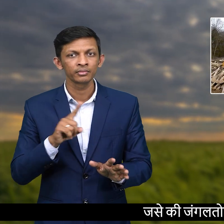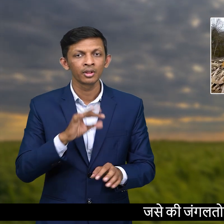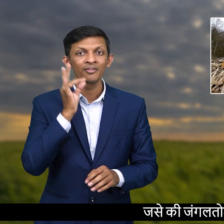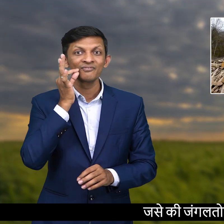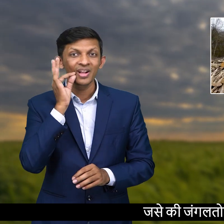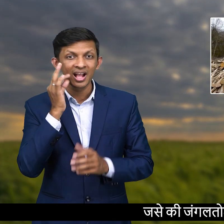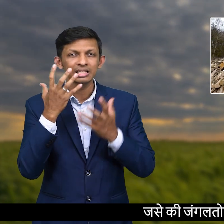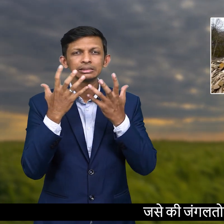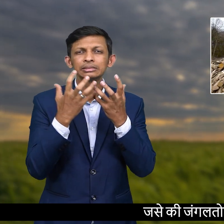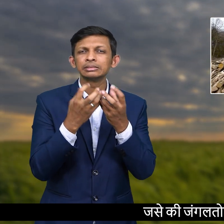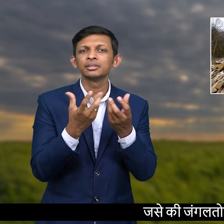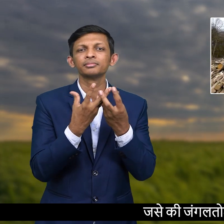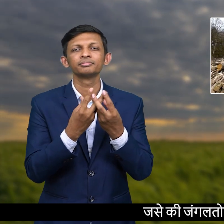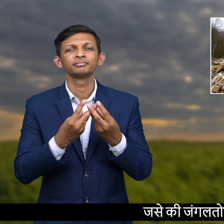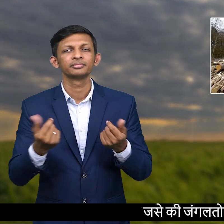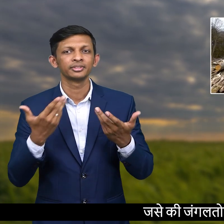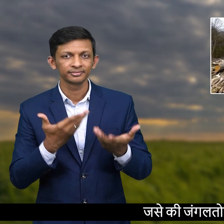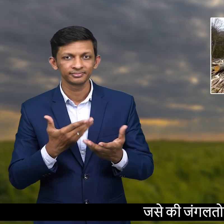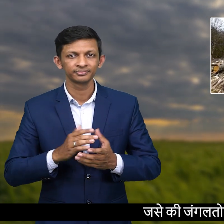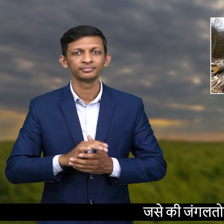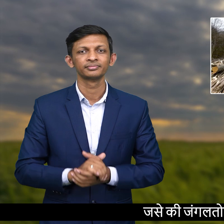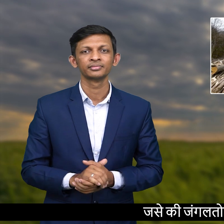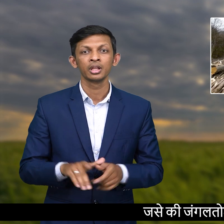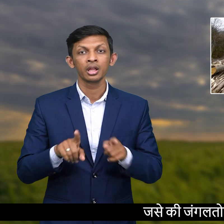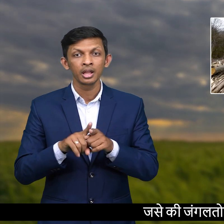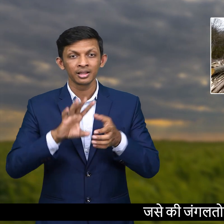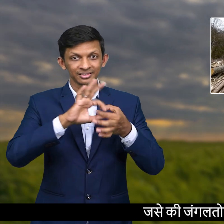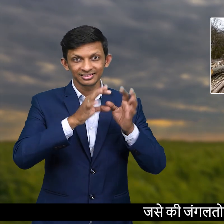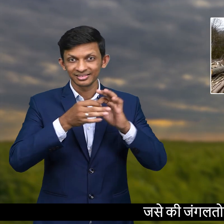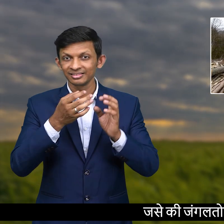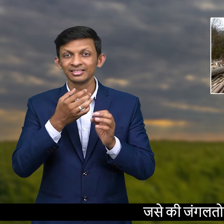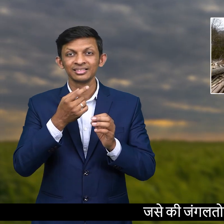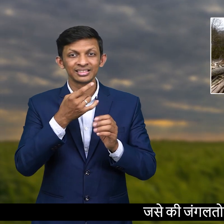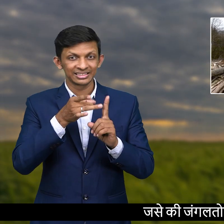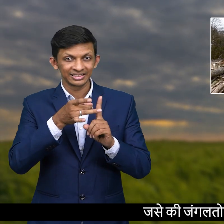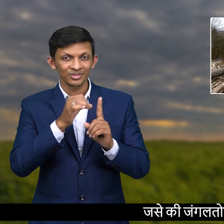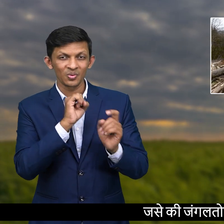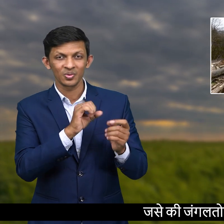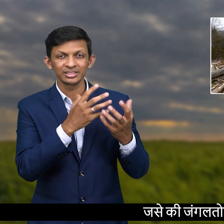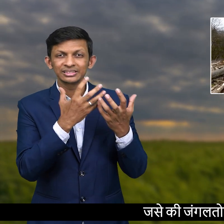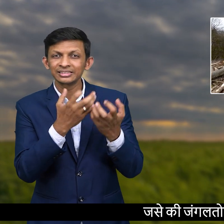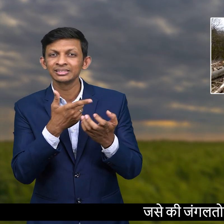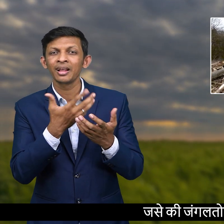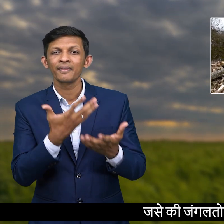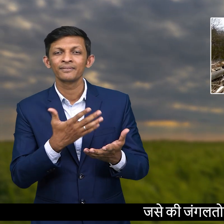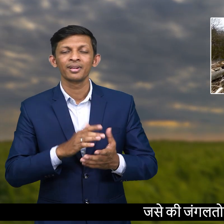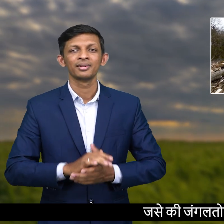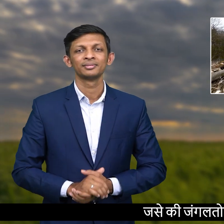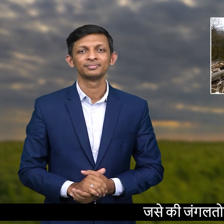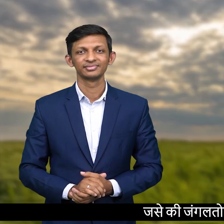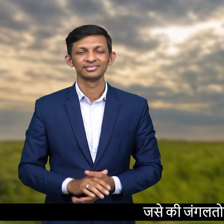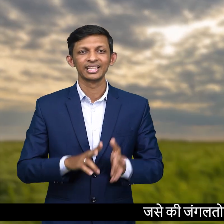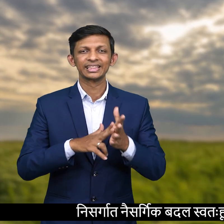की जंगलतोड, फळे कुजणे आणि लोखंड गंजणे.